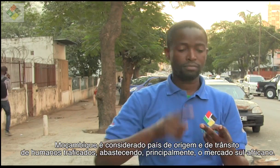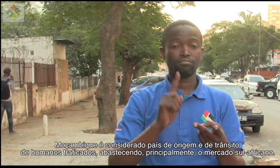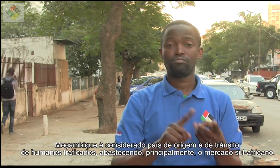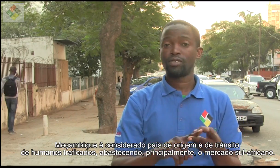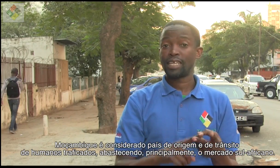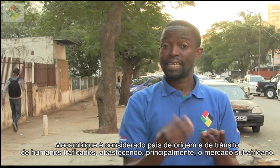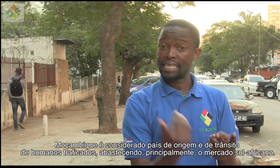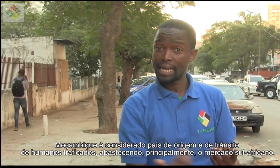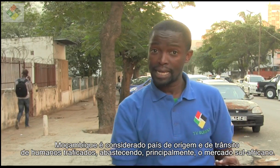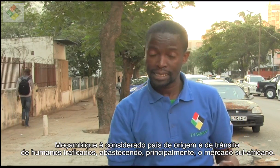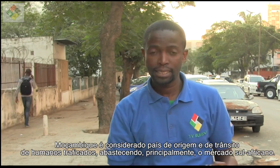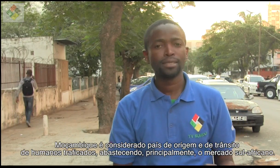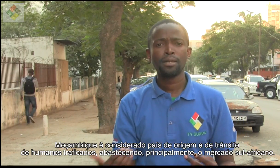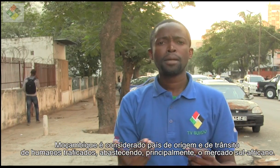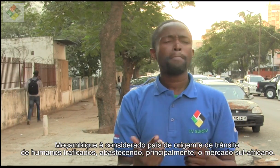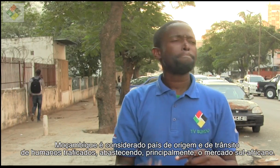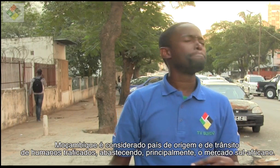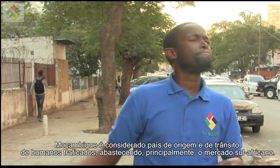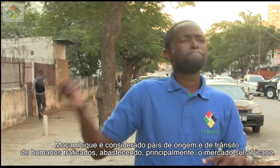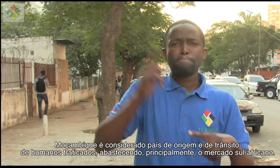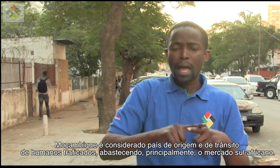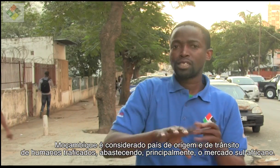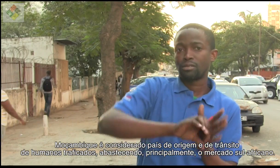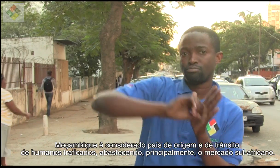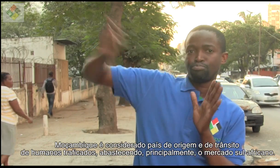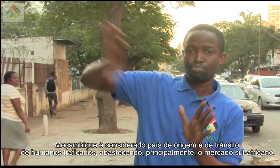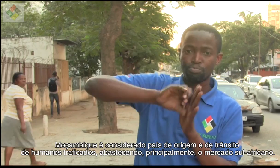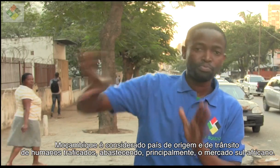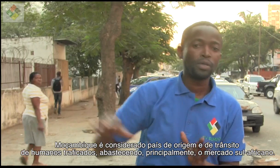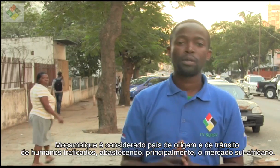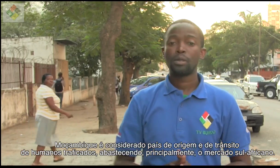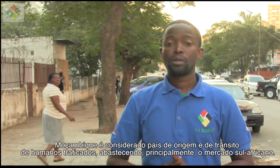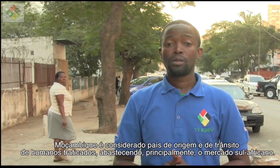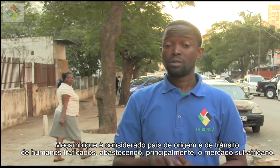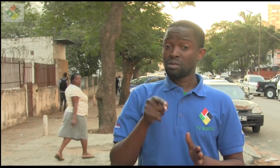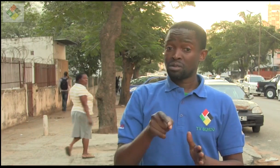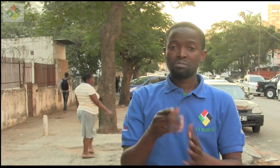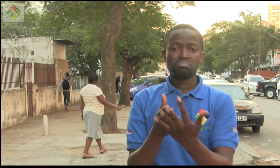de humanos traficados, abastecendo principalmente o mercado sul-africano.